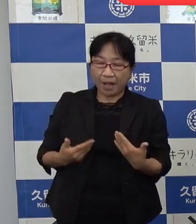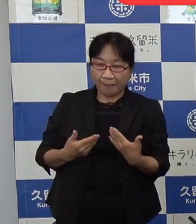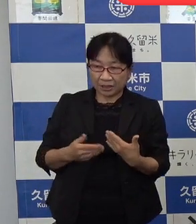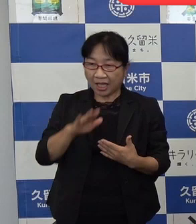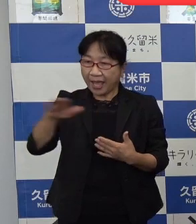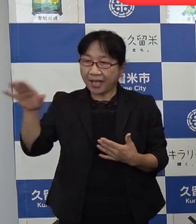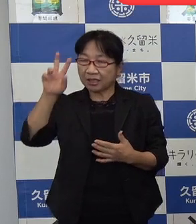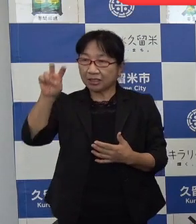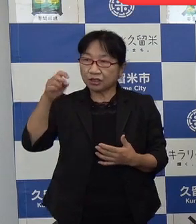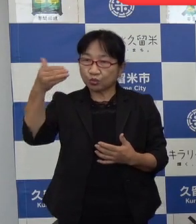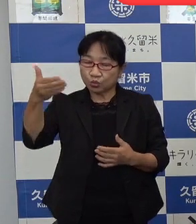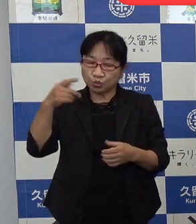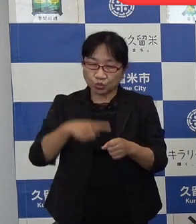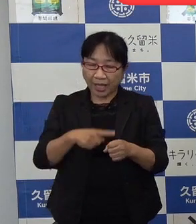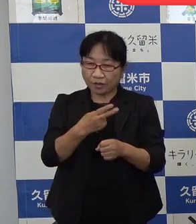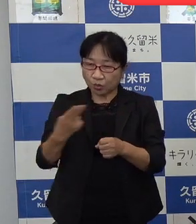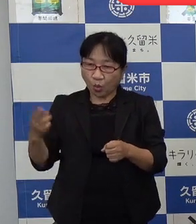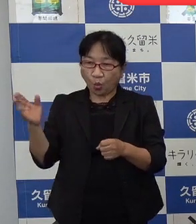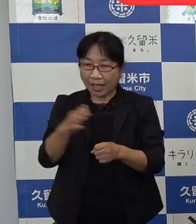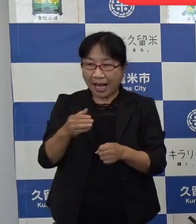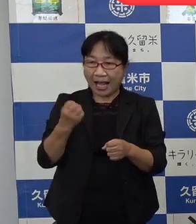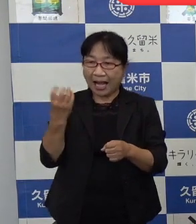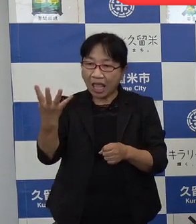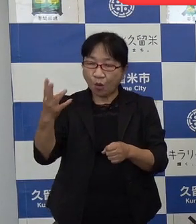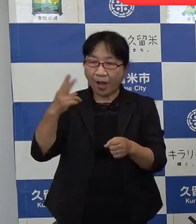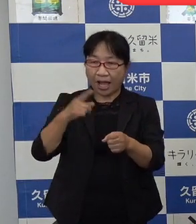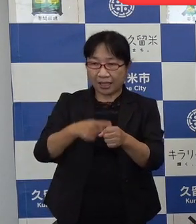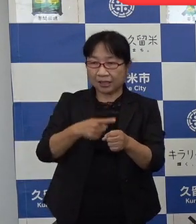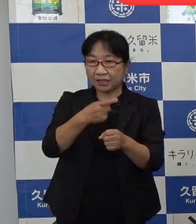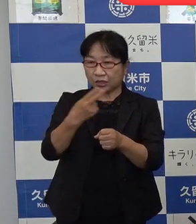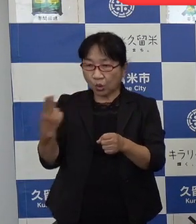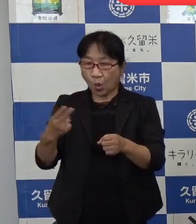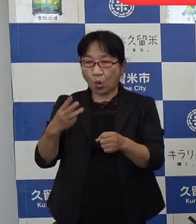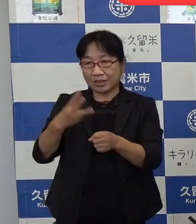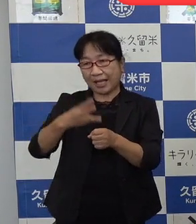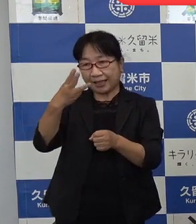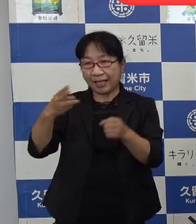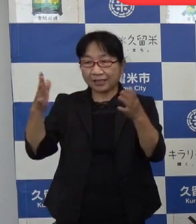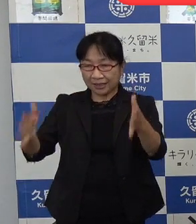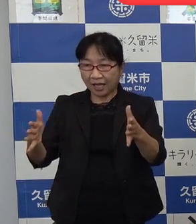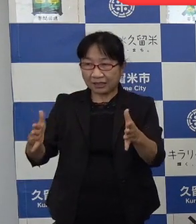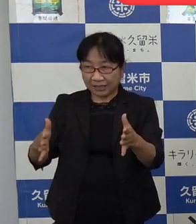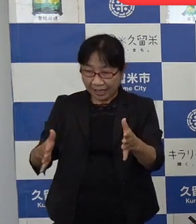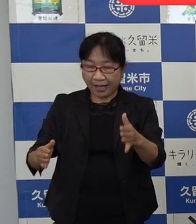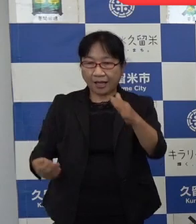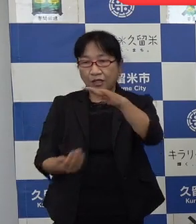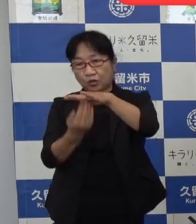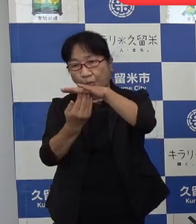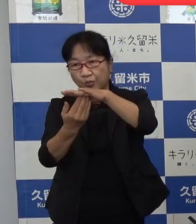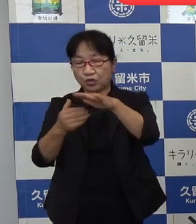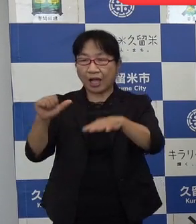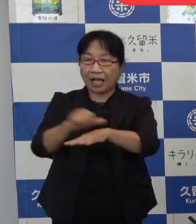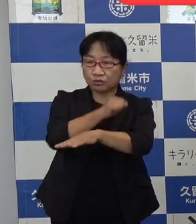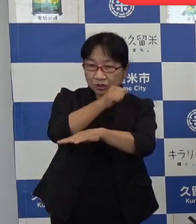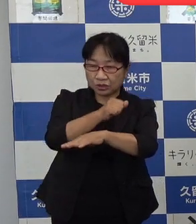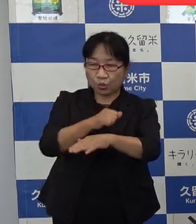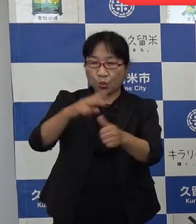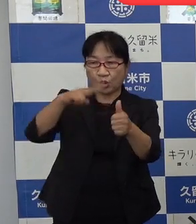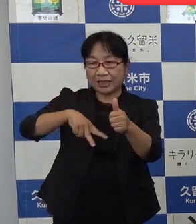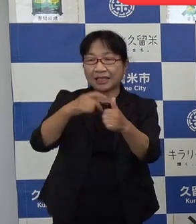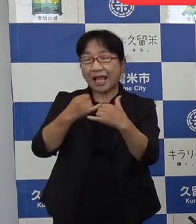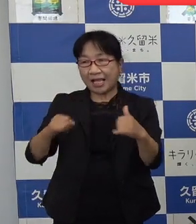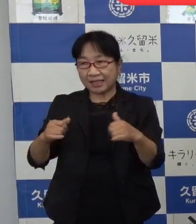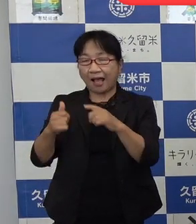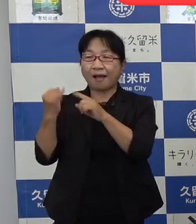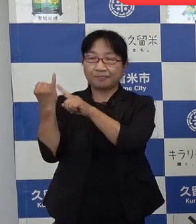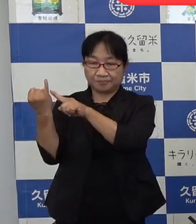成29年度から令和元年度の3年にわたりトップアスリートの認定者でありました。今年度のト